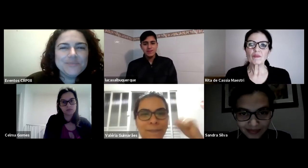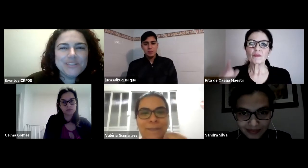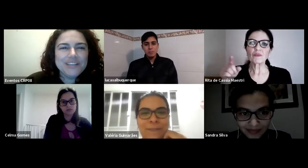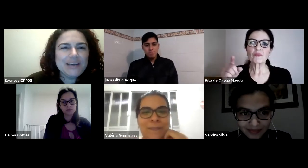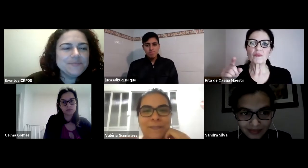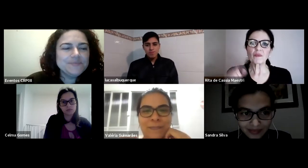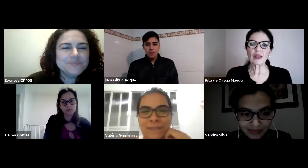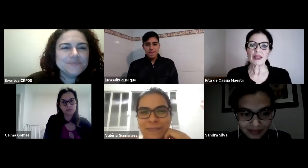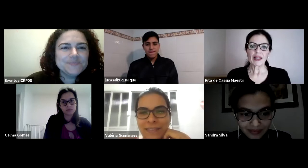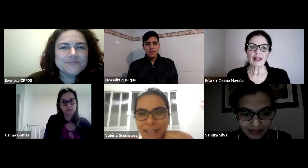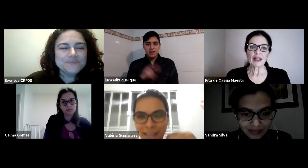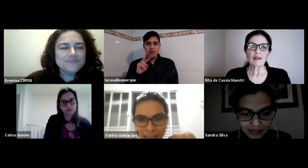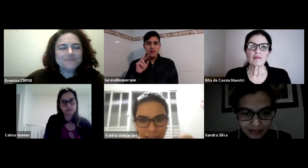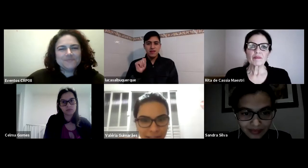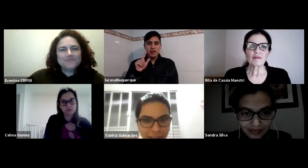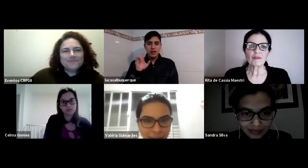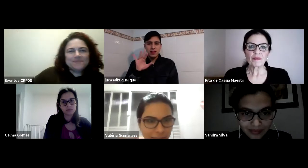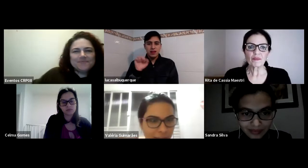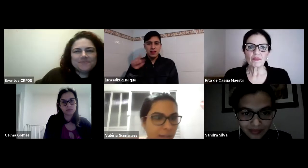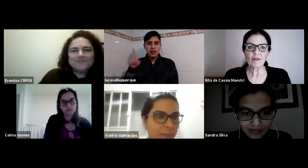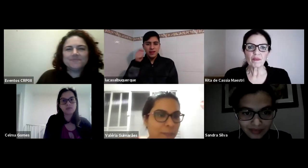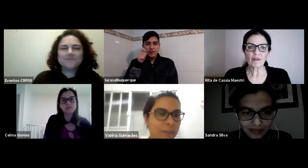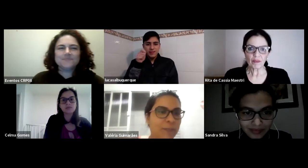Valéria, pode falar.